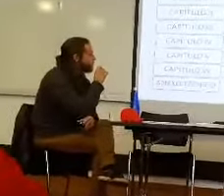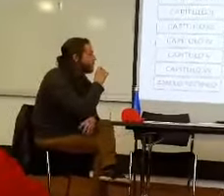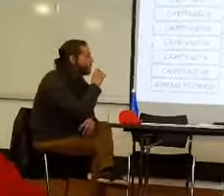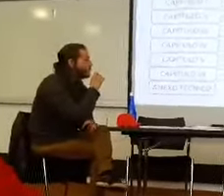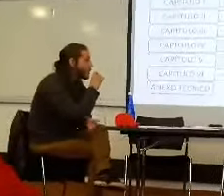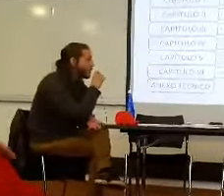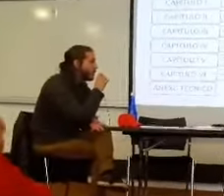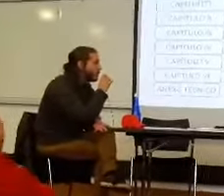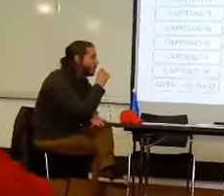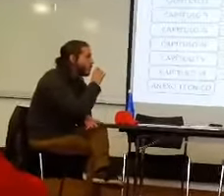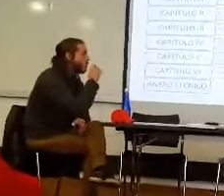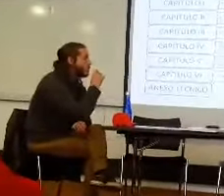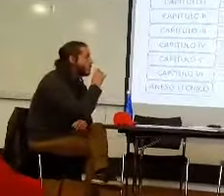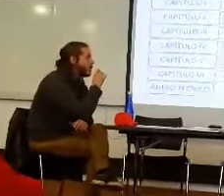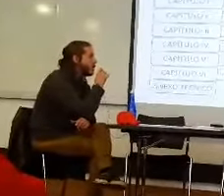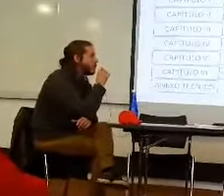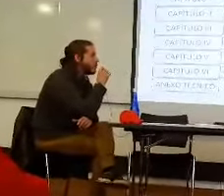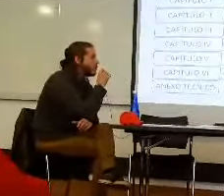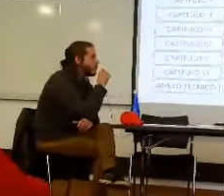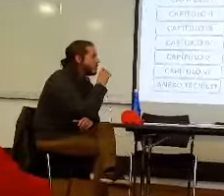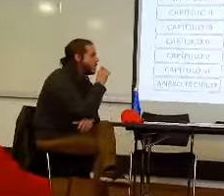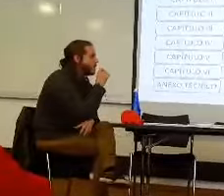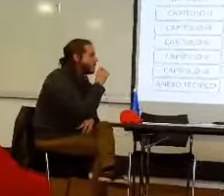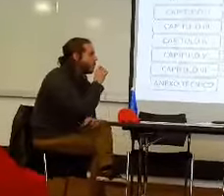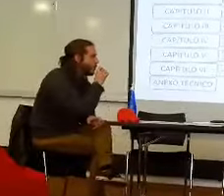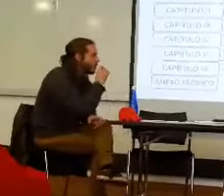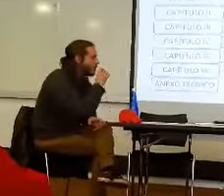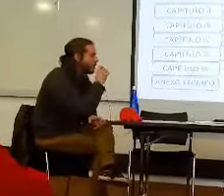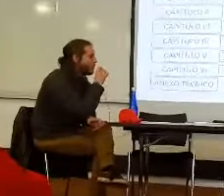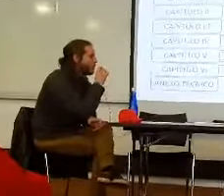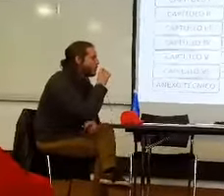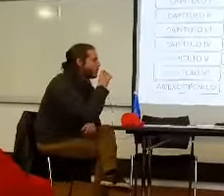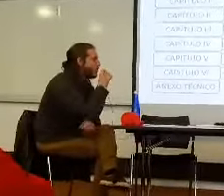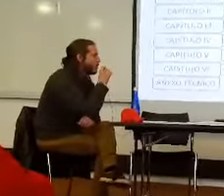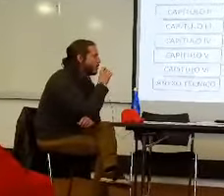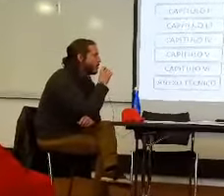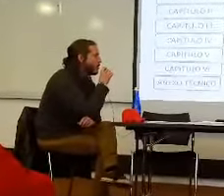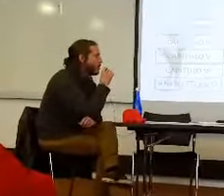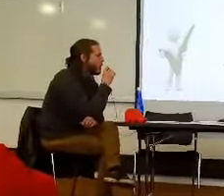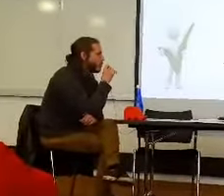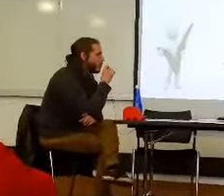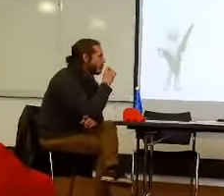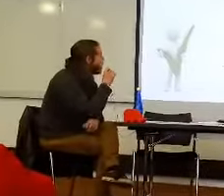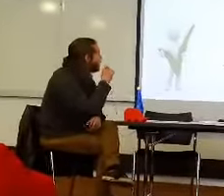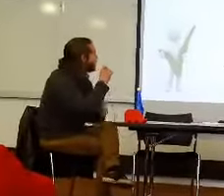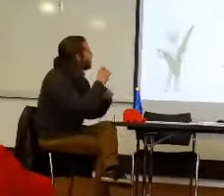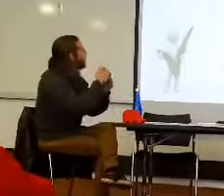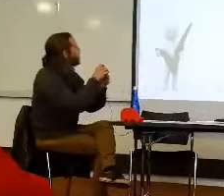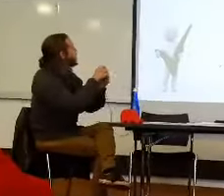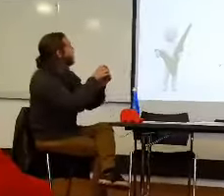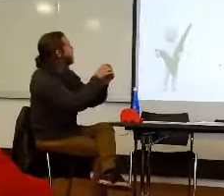la perspectiva de ustedes, ¿cuáles creen que son los principales logros que alcanzó la resolución?